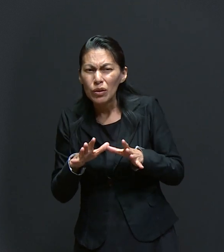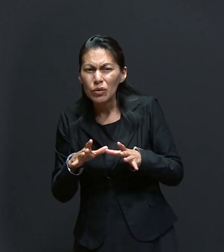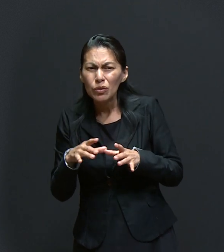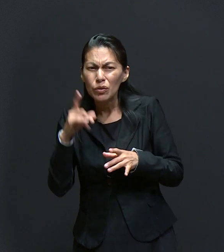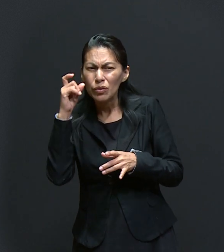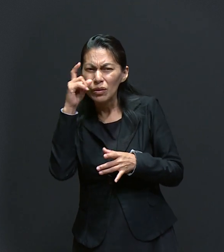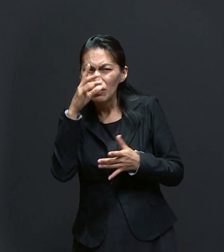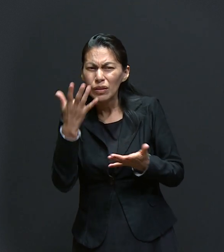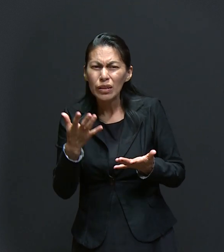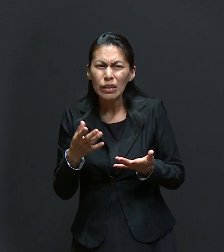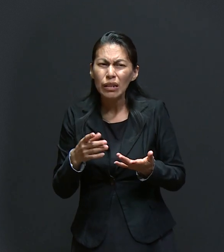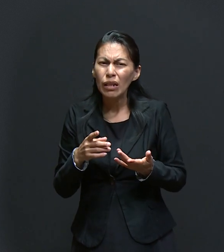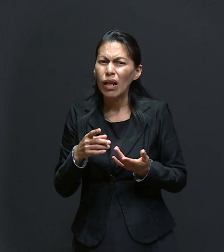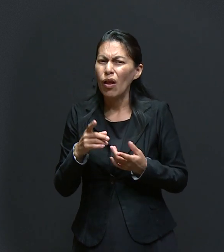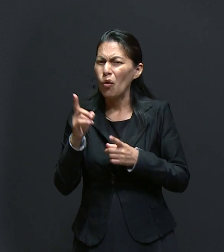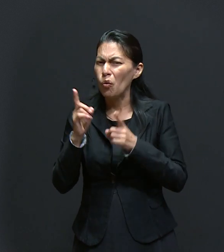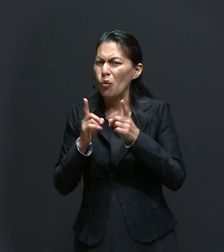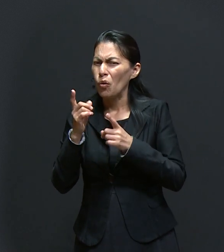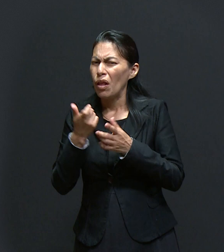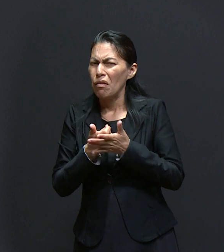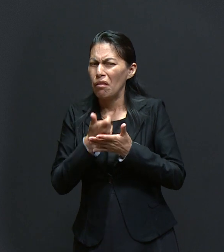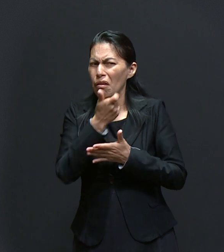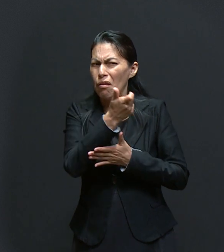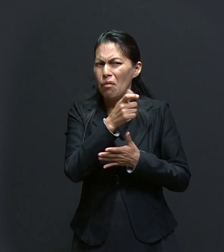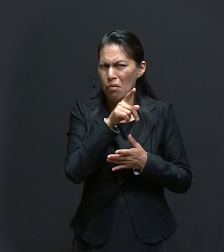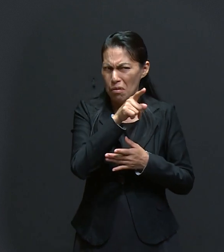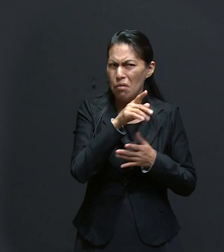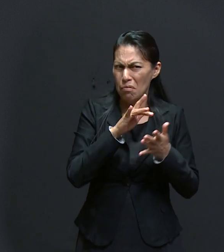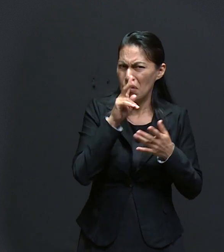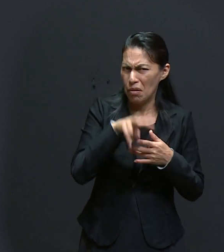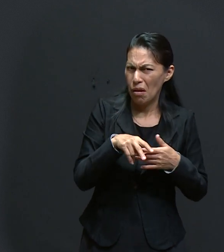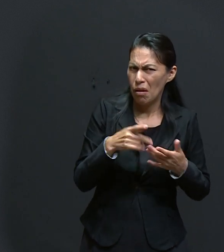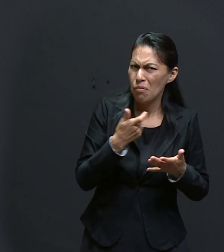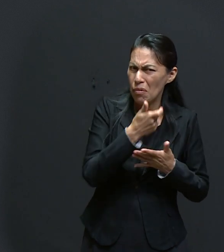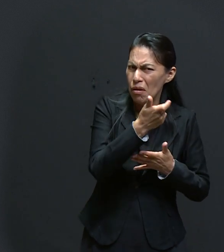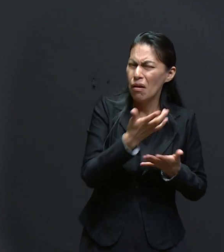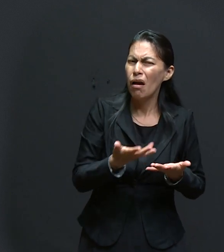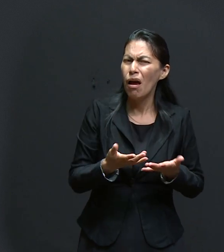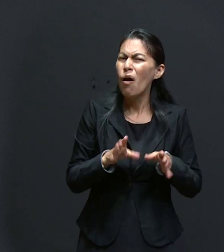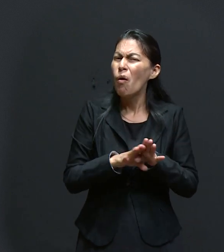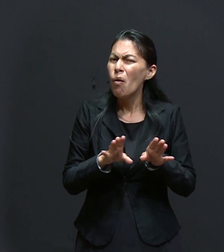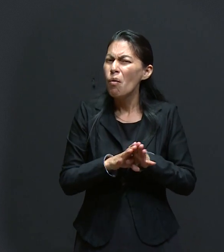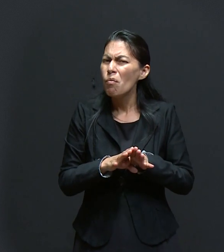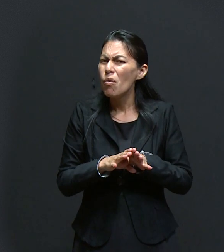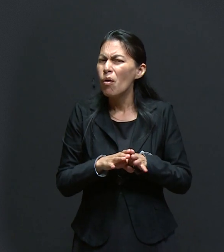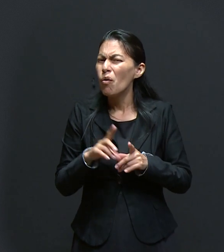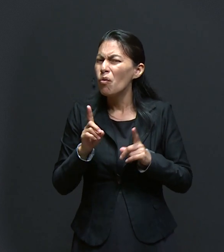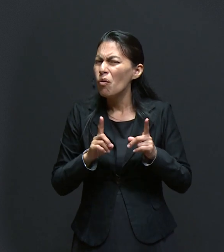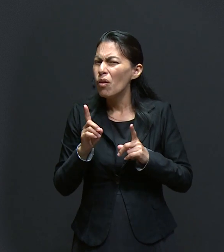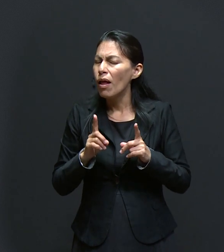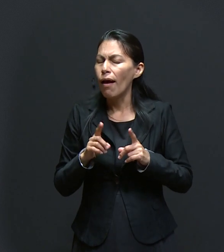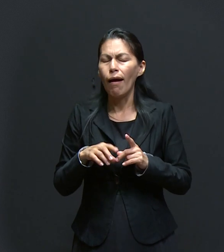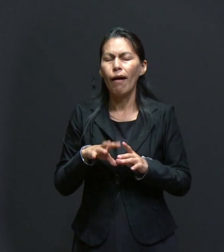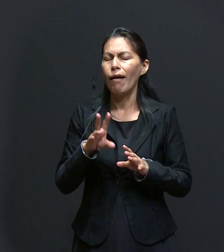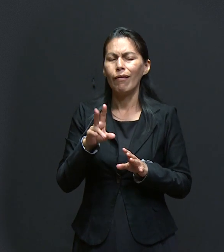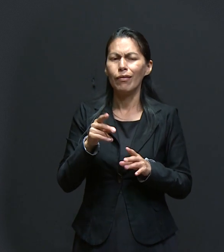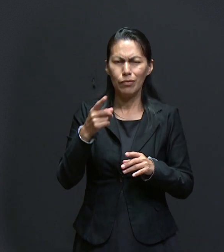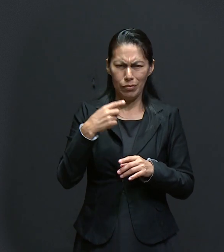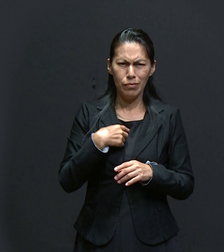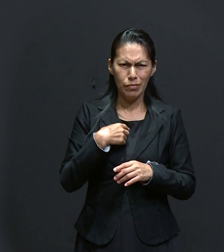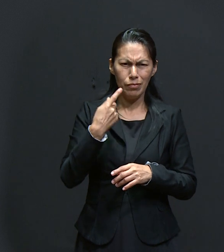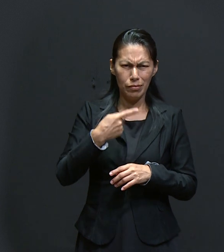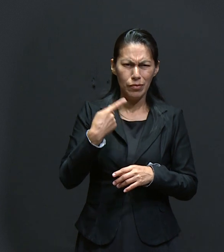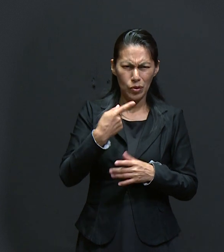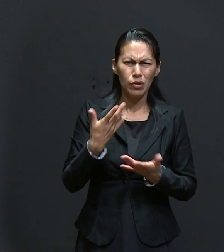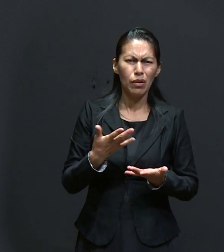redes aquí estaba en comunidad ser antiguo para contigo también si el programa pueden comunicarse entonces de